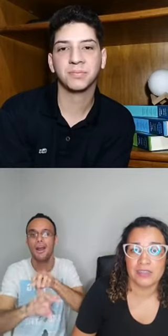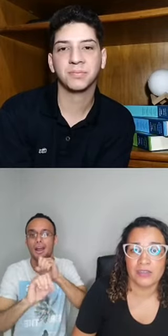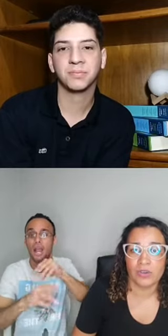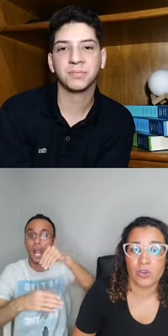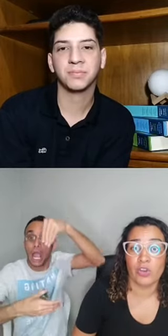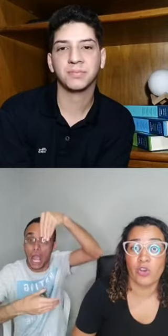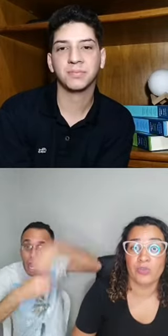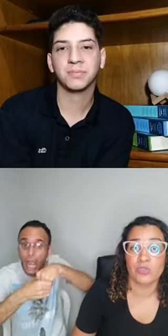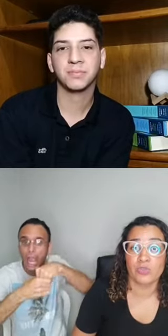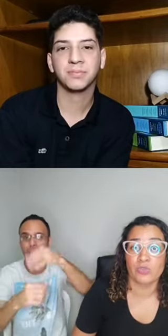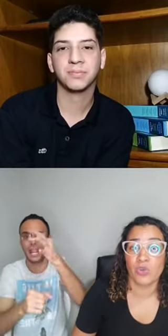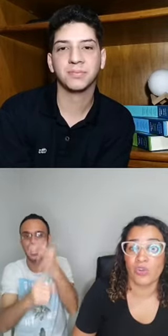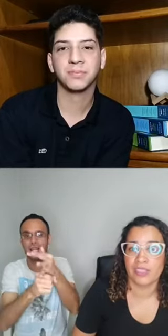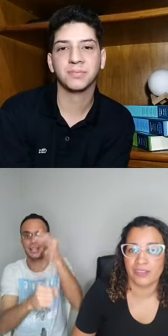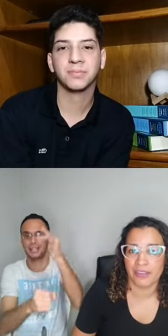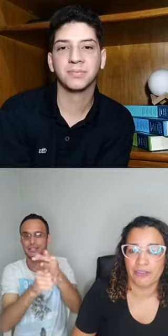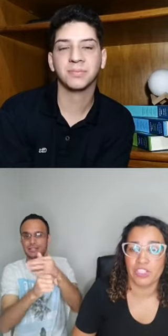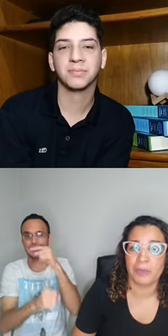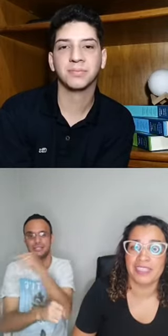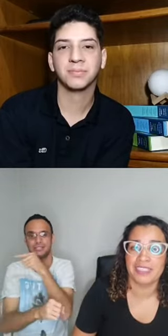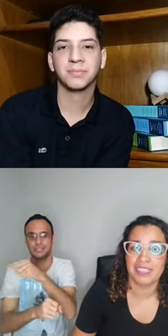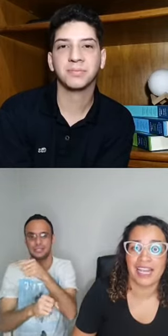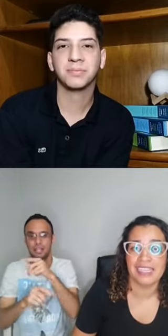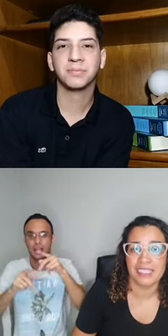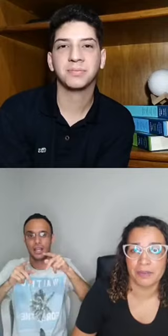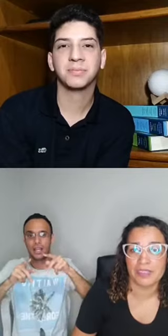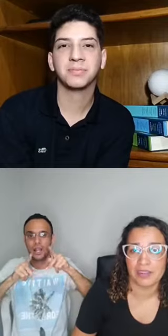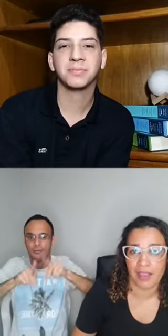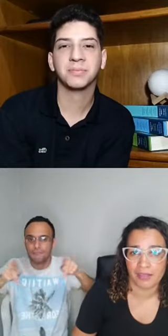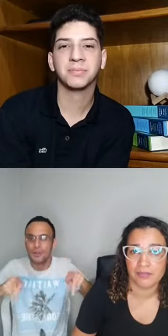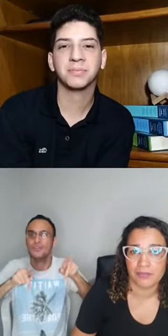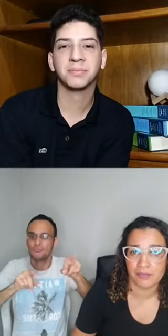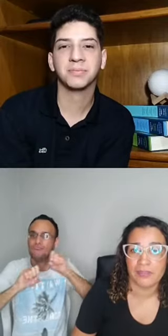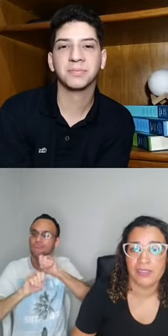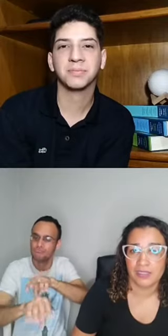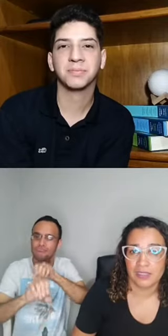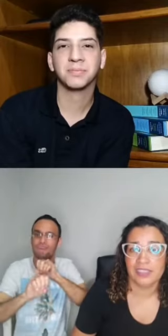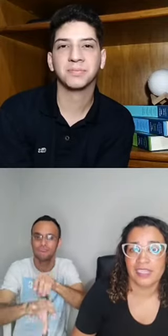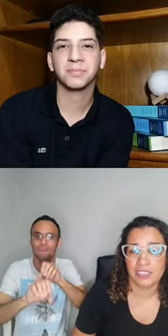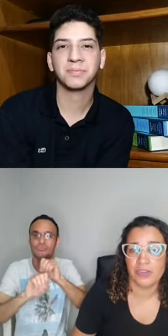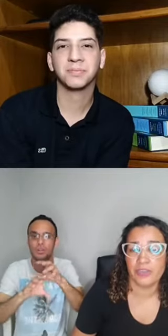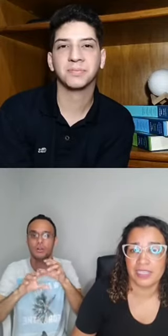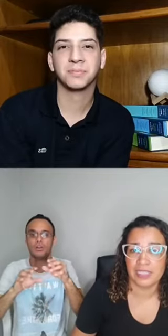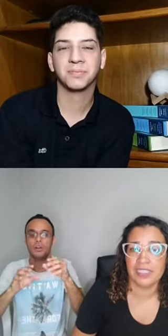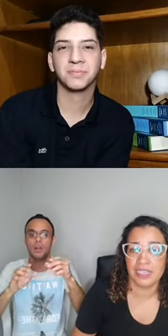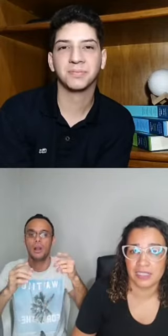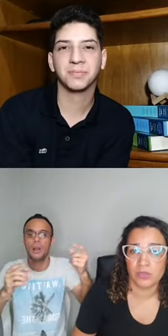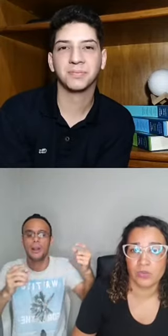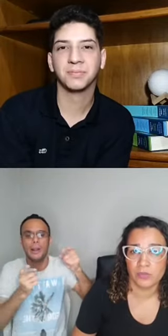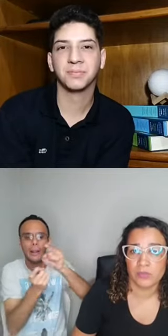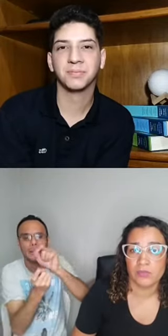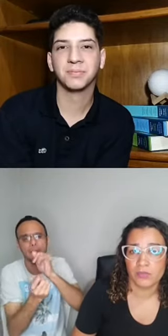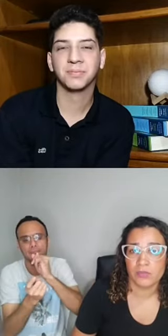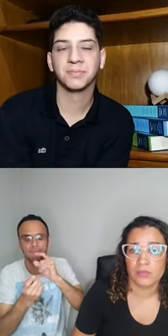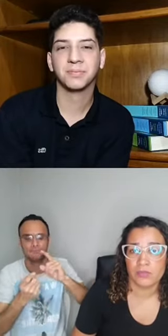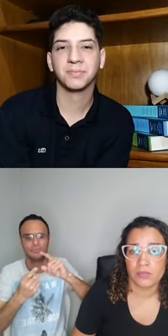Ele colocou ele como instrutor dentro da Fiat para ele ensinar Libras lá, né? Então ele fica